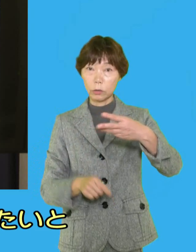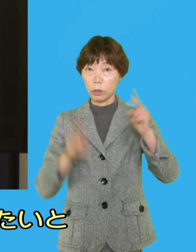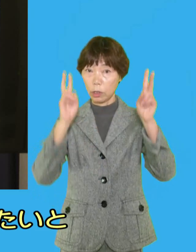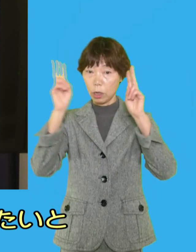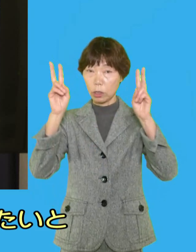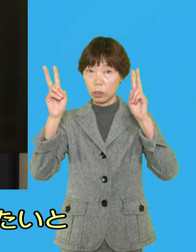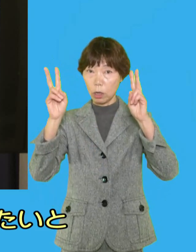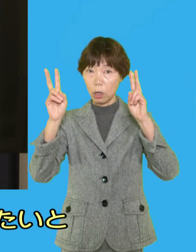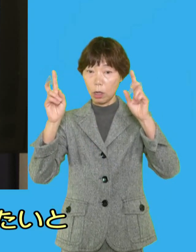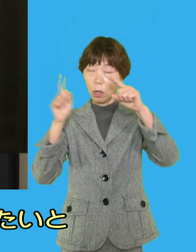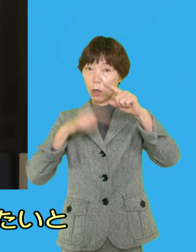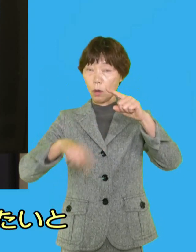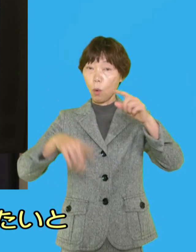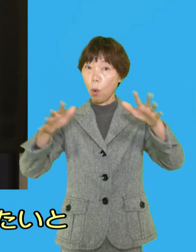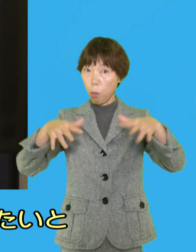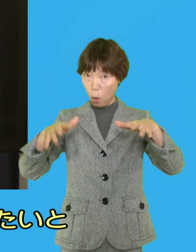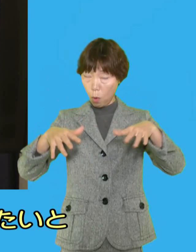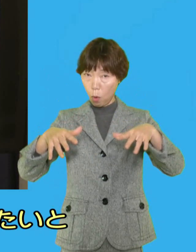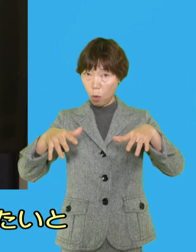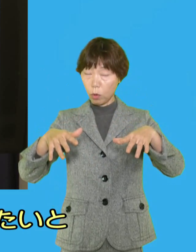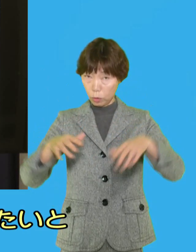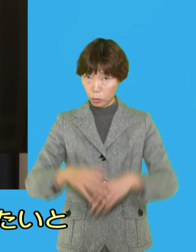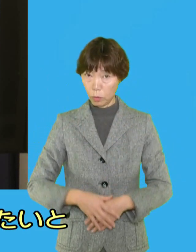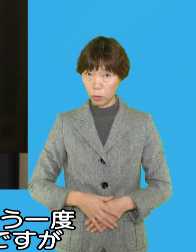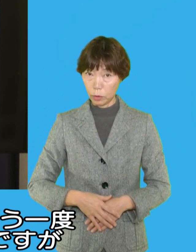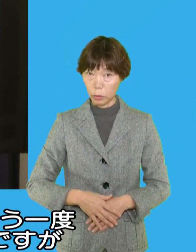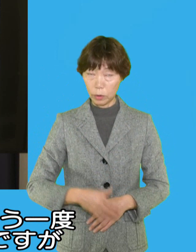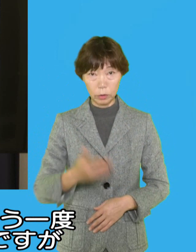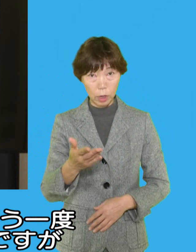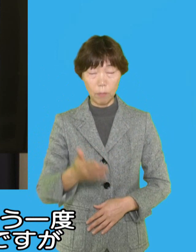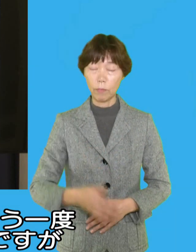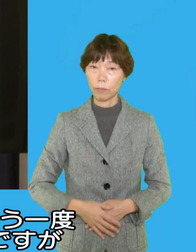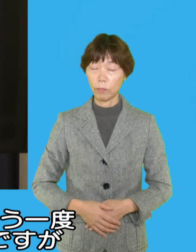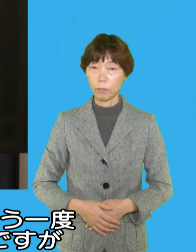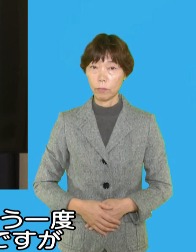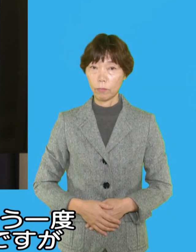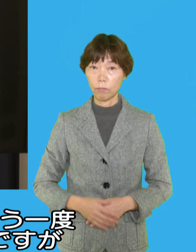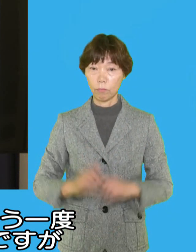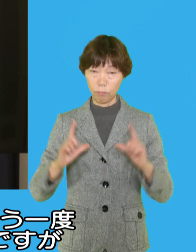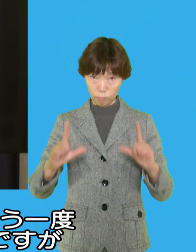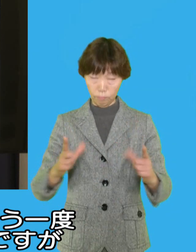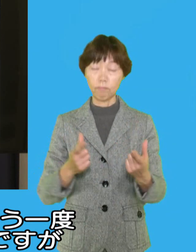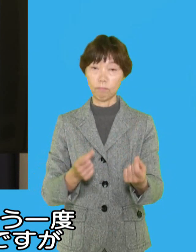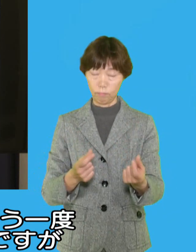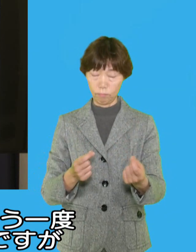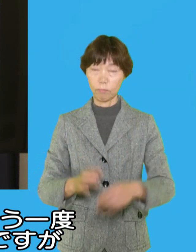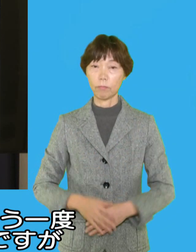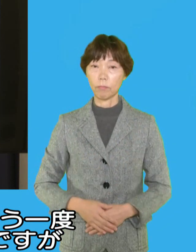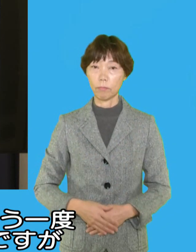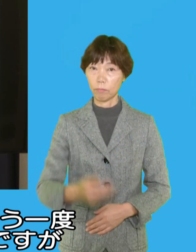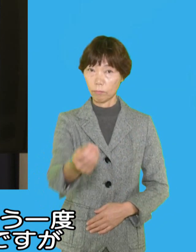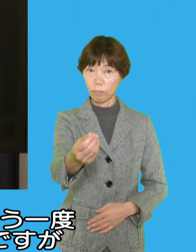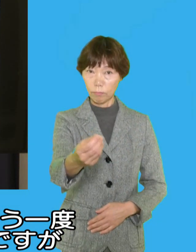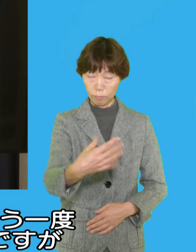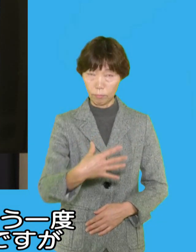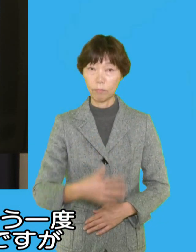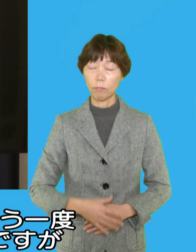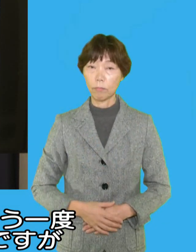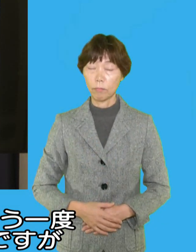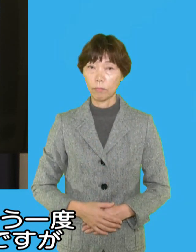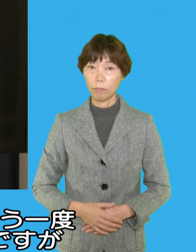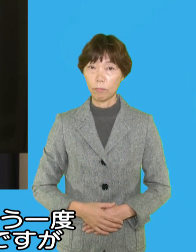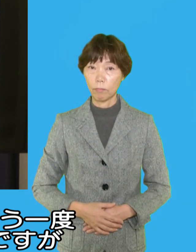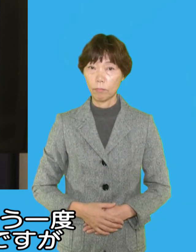い、時期はその通りで進めたいなと考えています。はい、 それと、重ねてちょっともう一度朝日さんの質